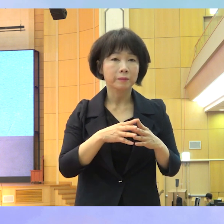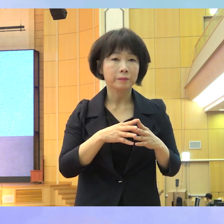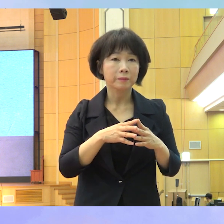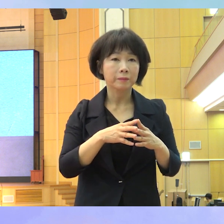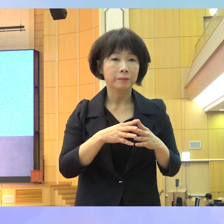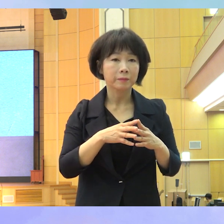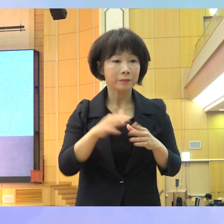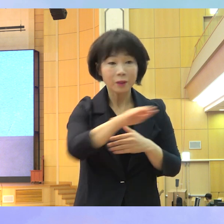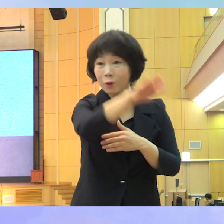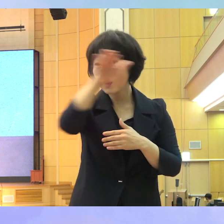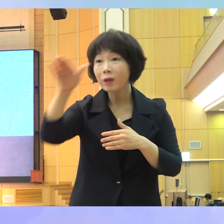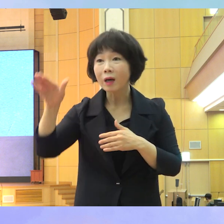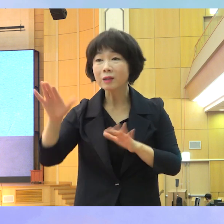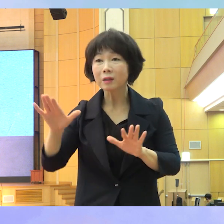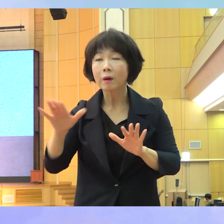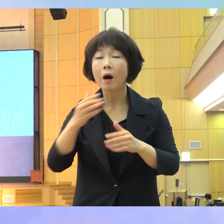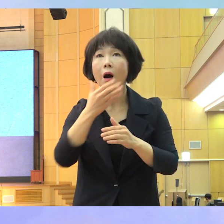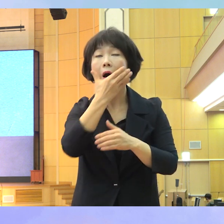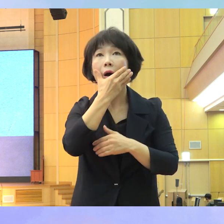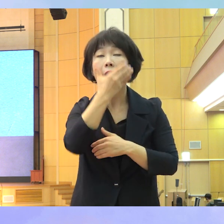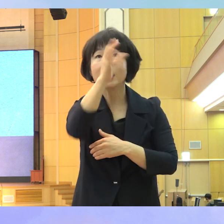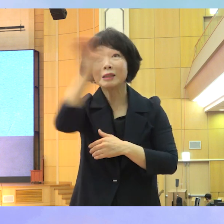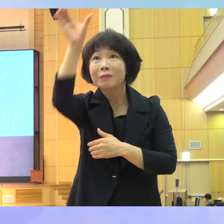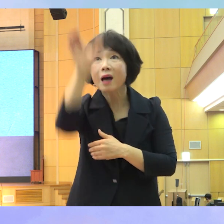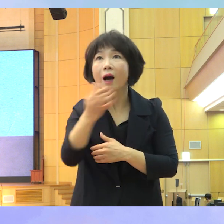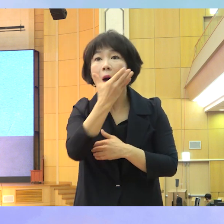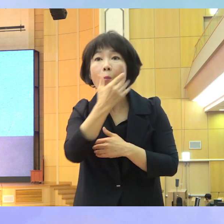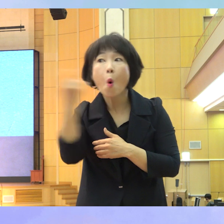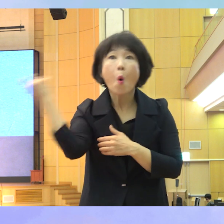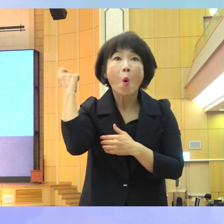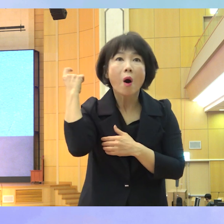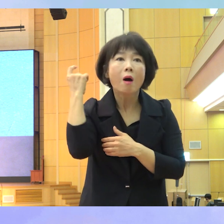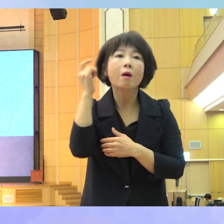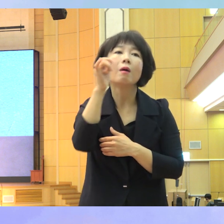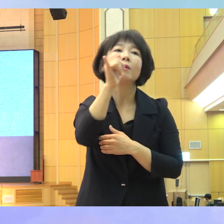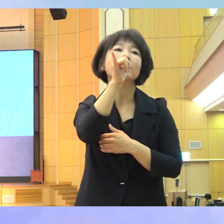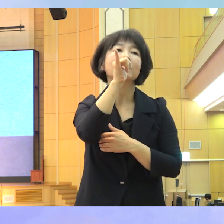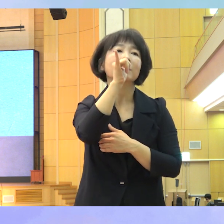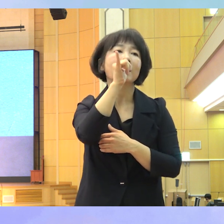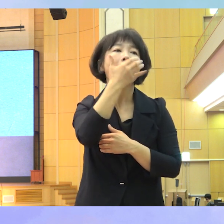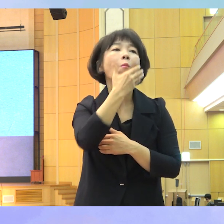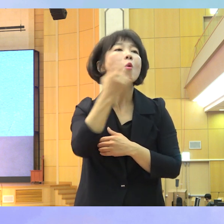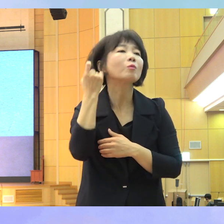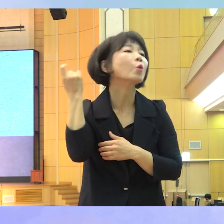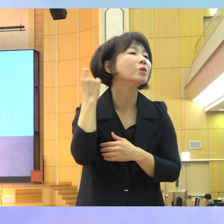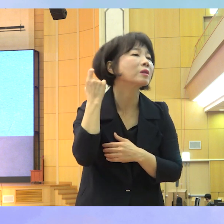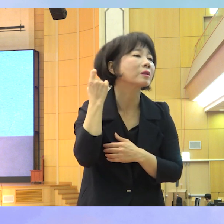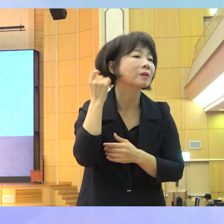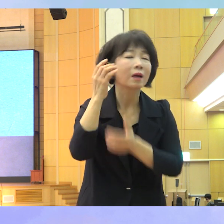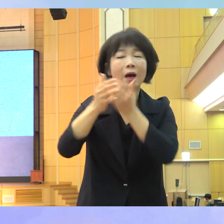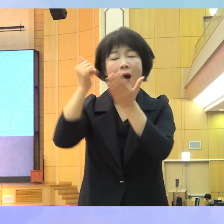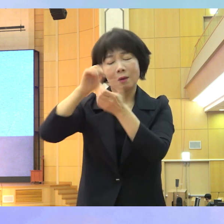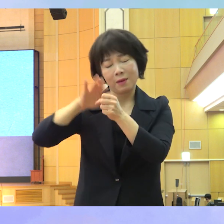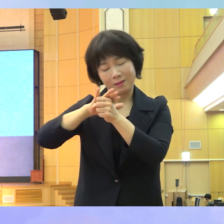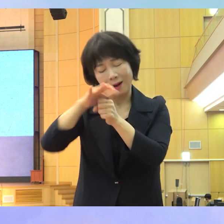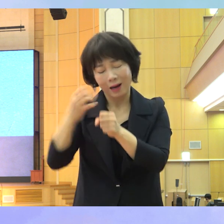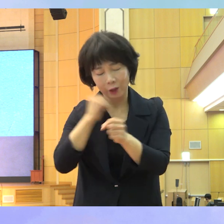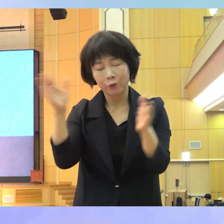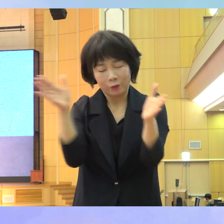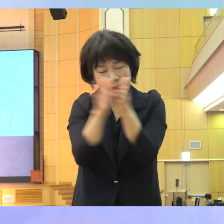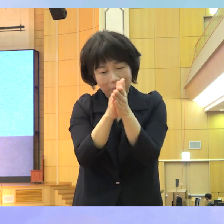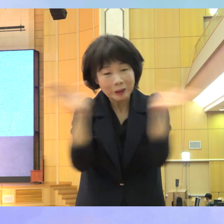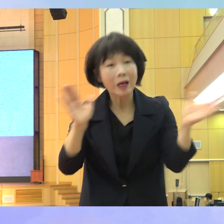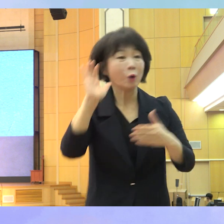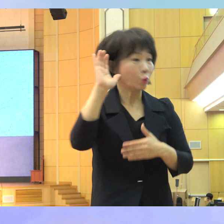그래서 이게 복된 소식이고, 잘 보세요. 하나님의 사랑으로 시작되었고,